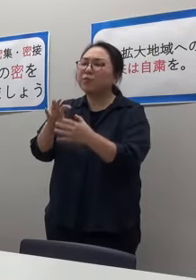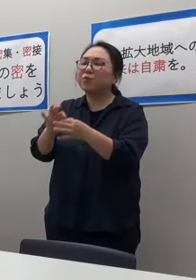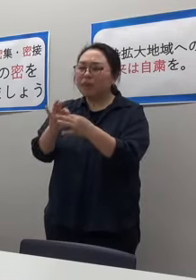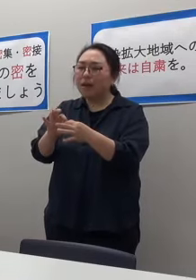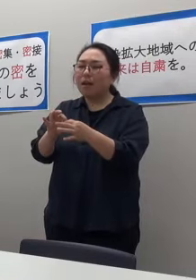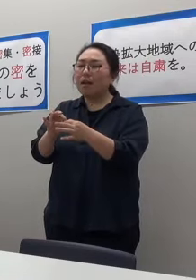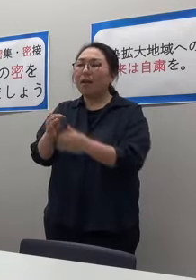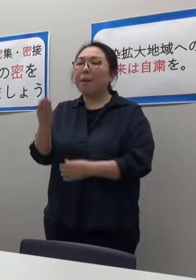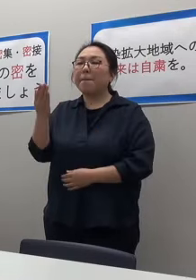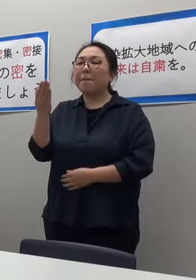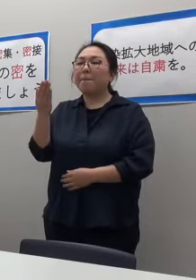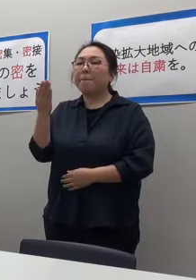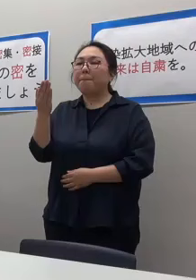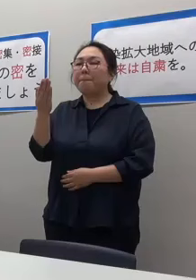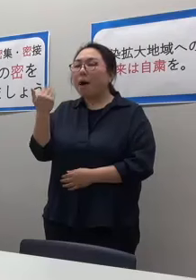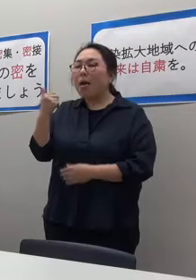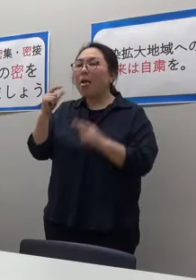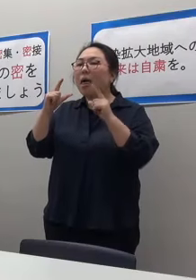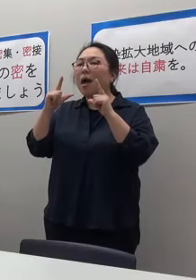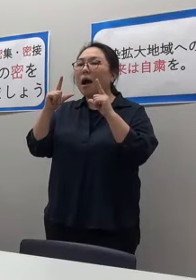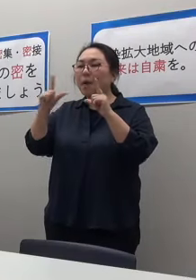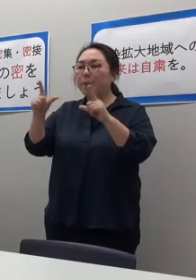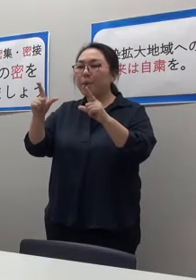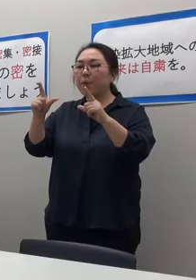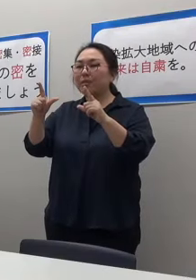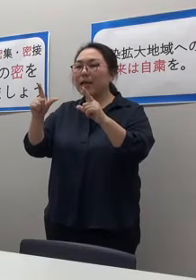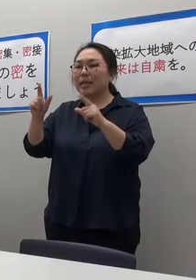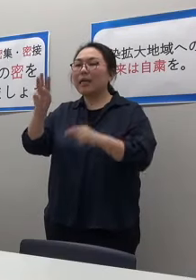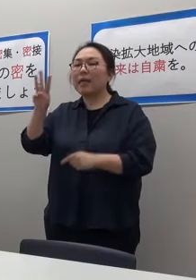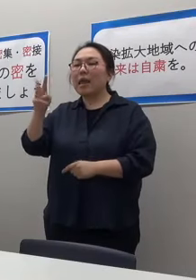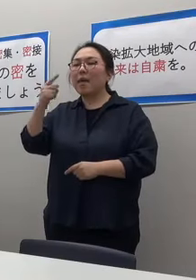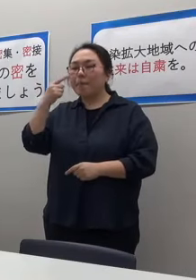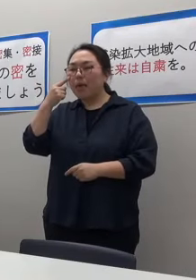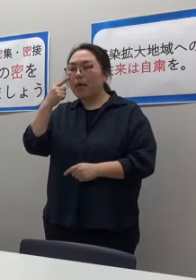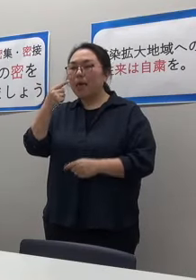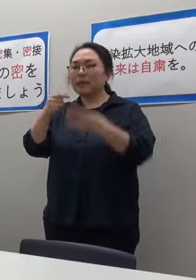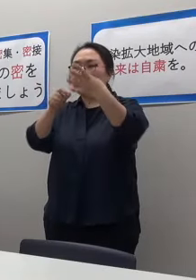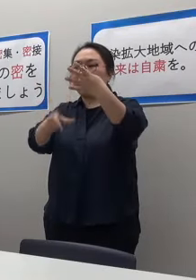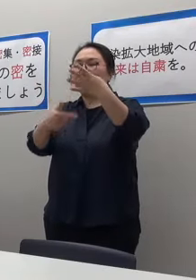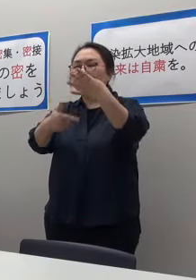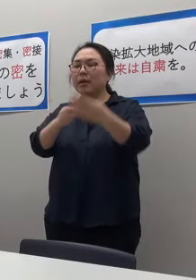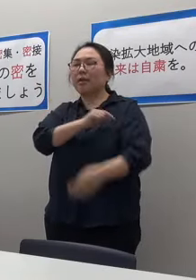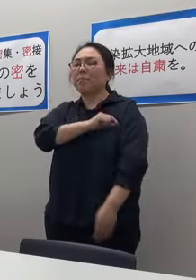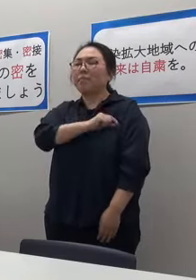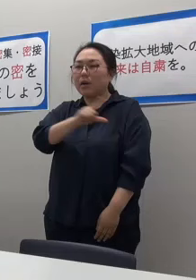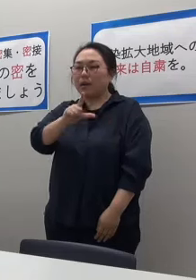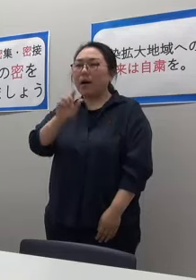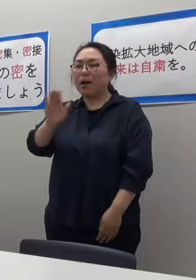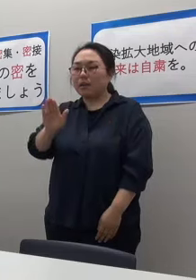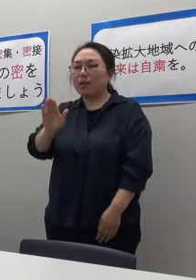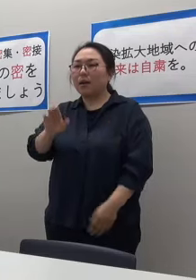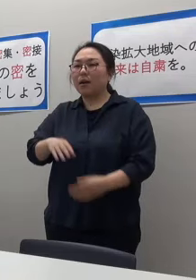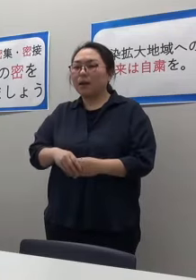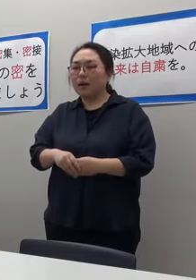前回発表された方が、6日の日に、発熱があって、今回この10代の方が、8日